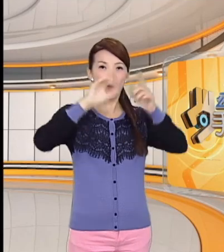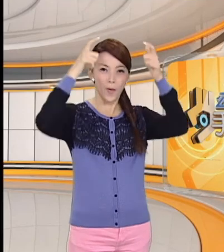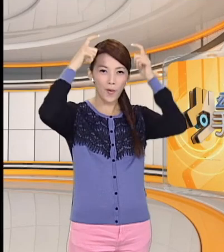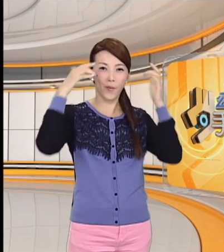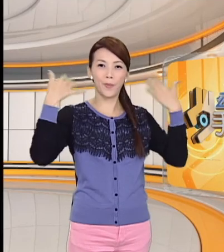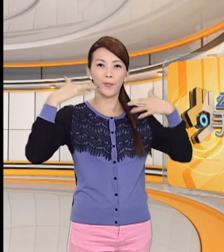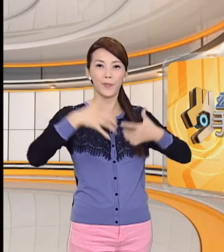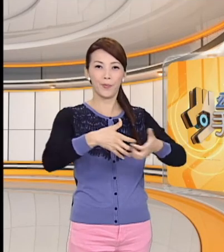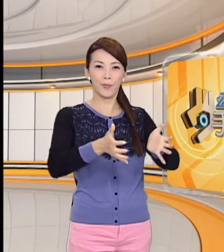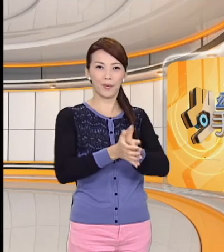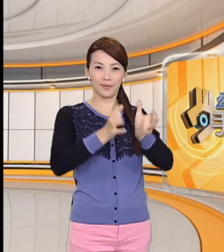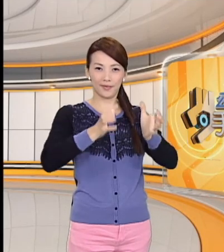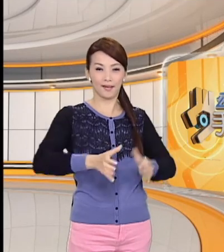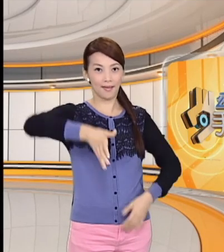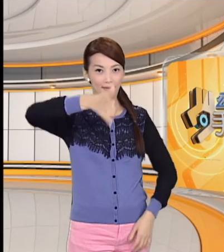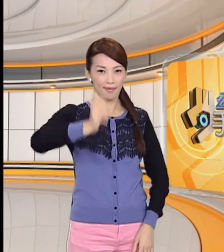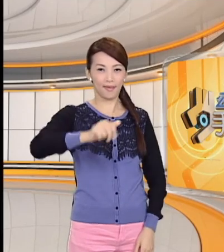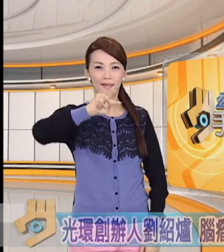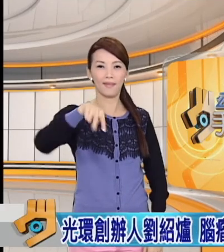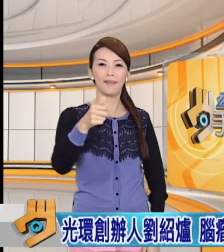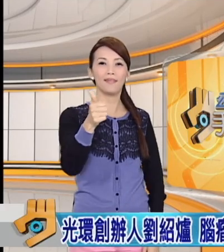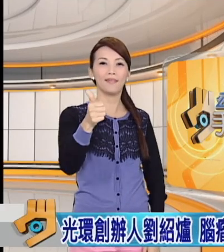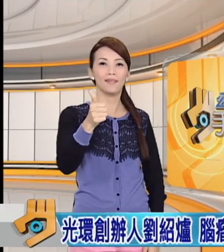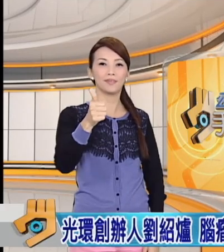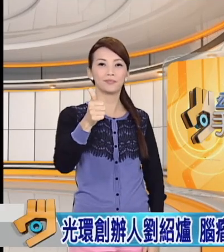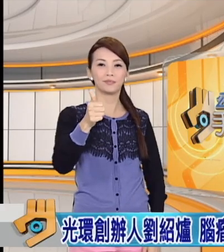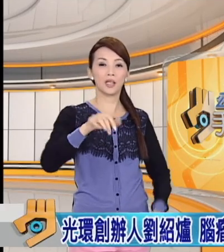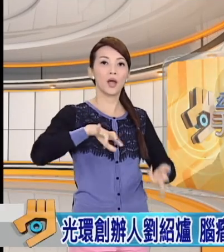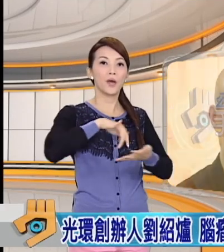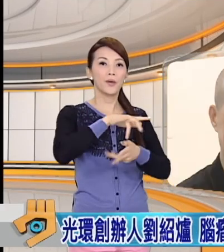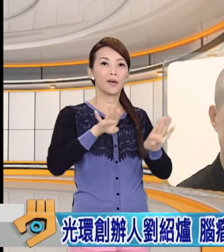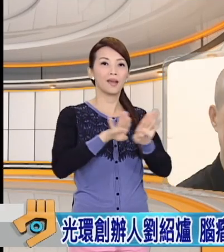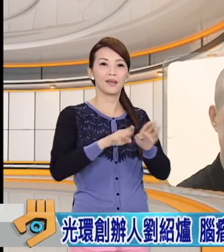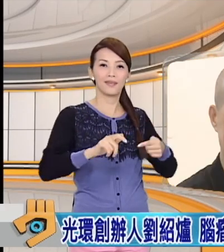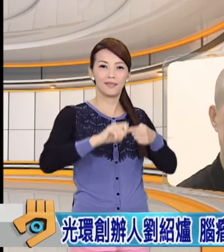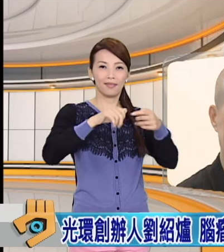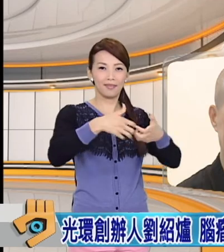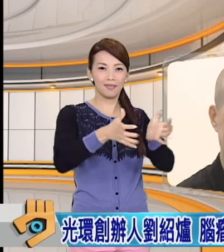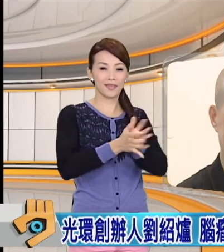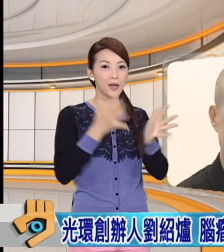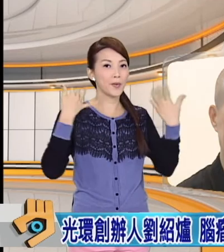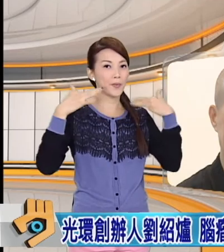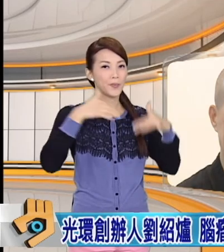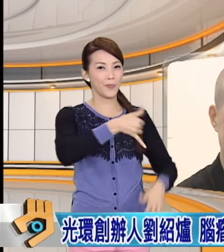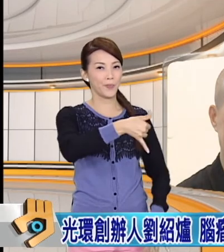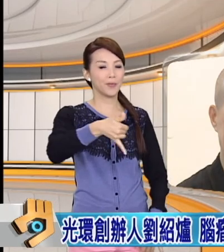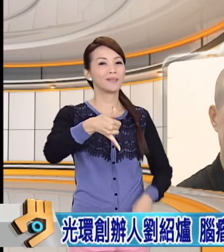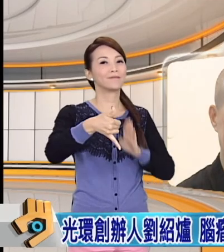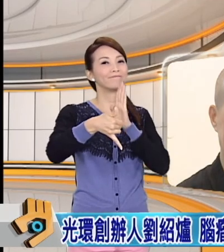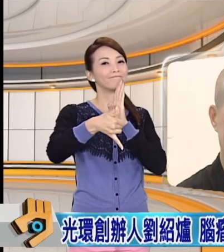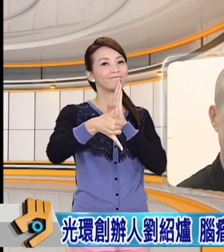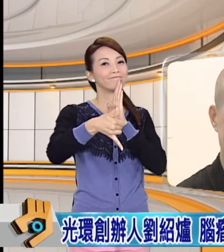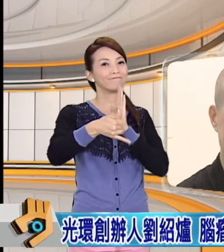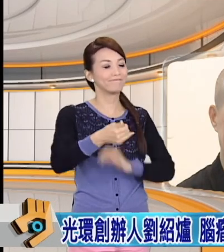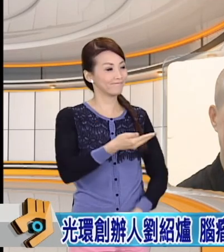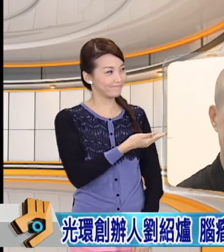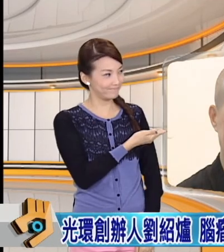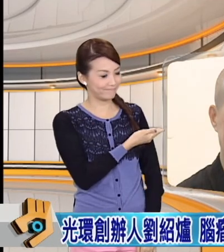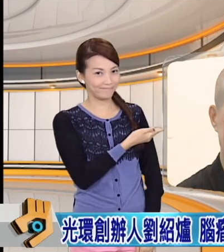光环舞集创办人，也是云门第一代舞者的刘少卢，也就是画面中